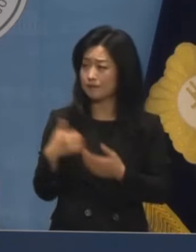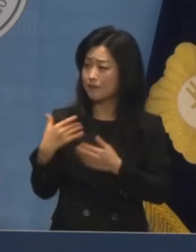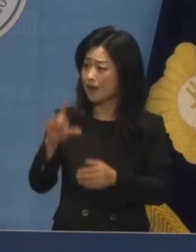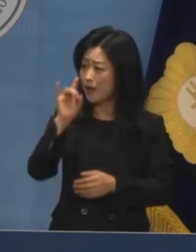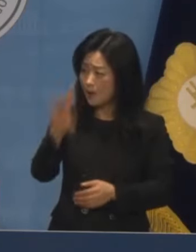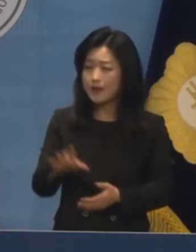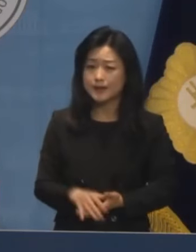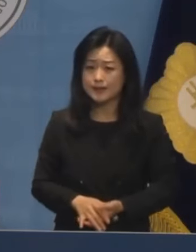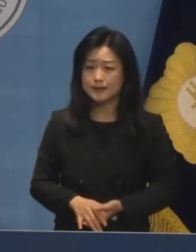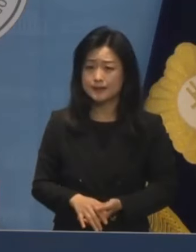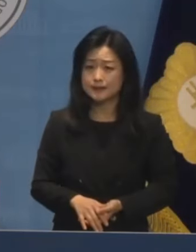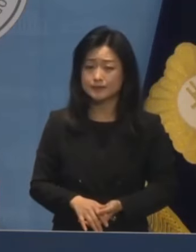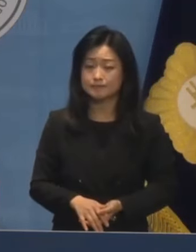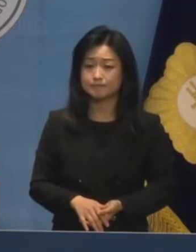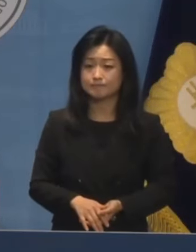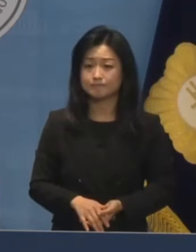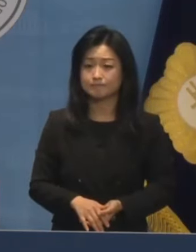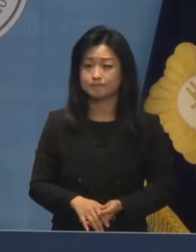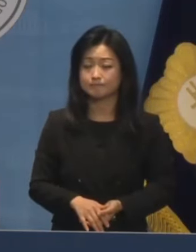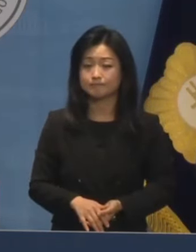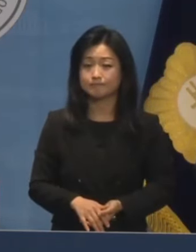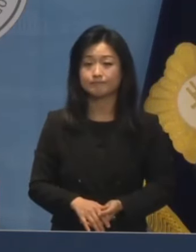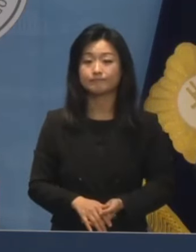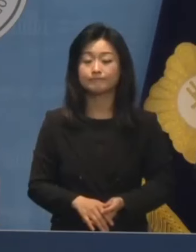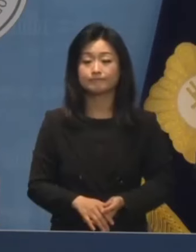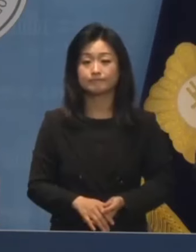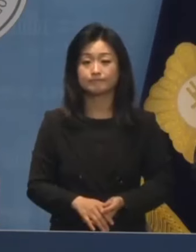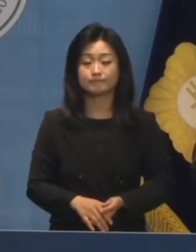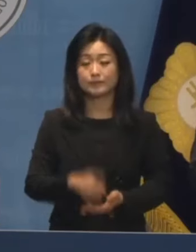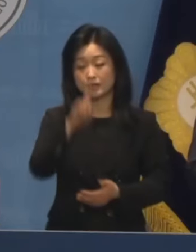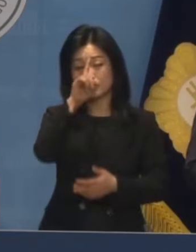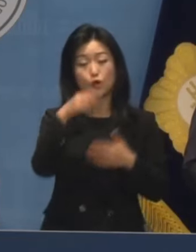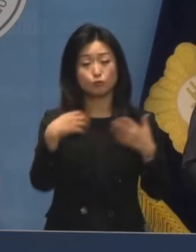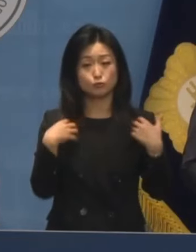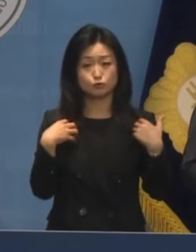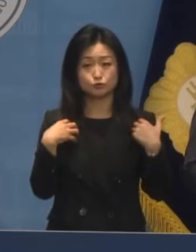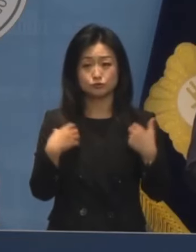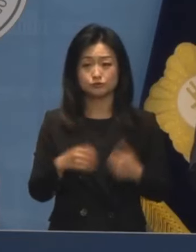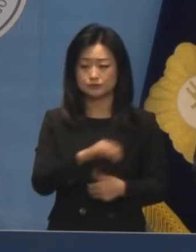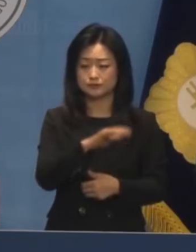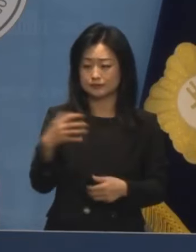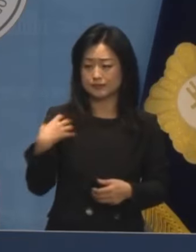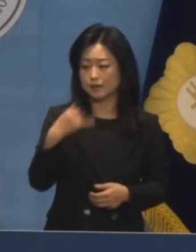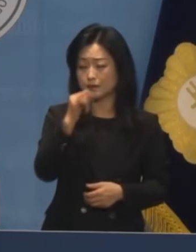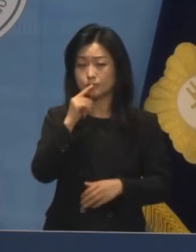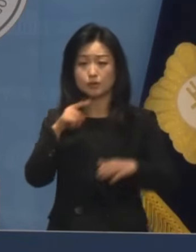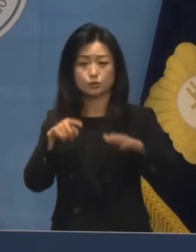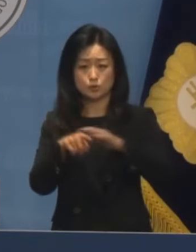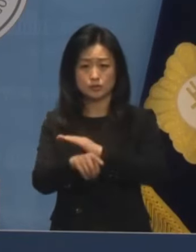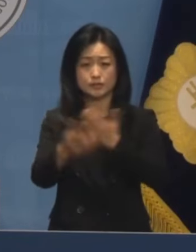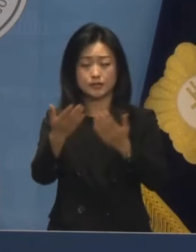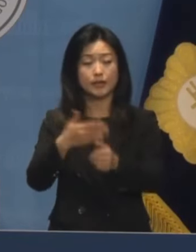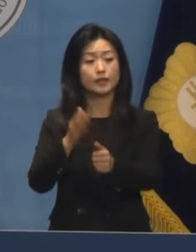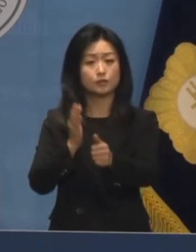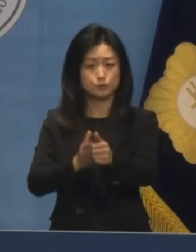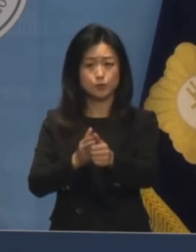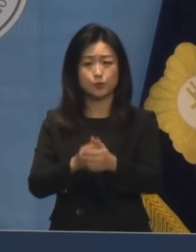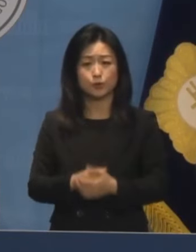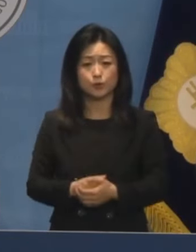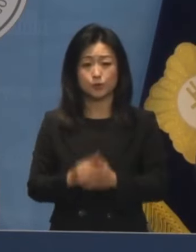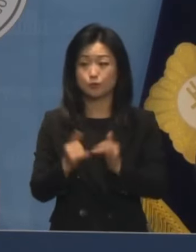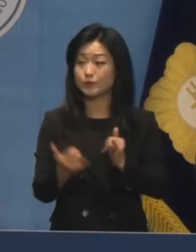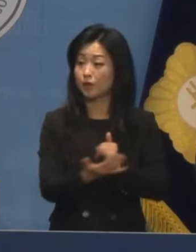않을 것입니다 한 오션과 정부는 즉각 책임 있는 조치에 나서야 합니다 국민